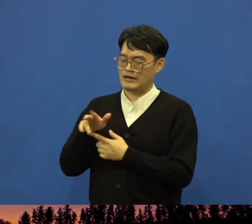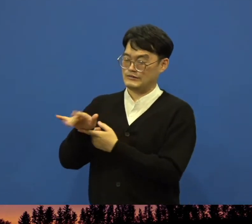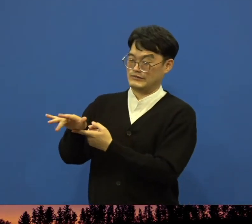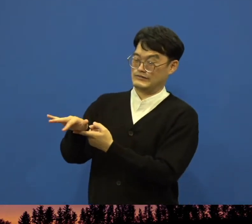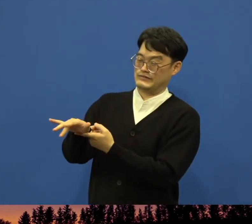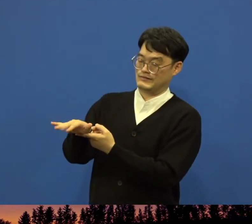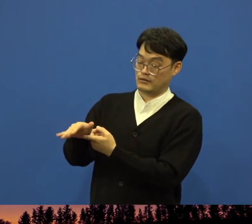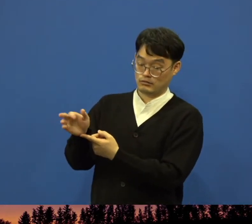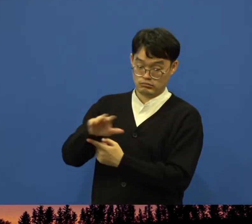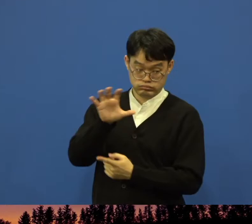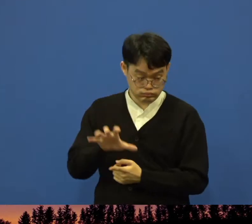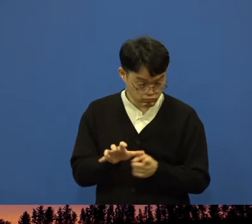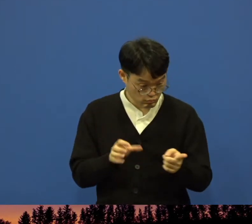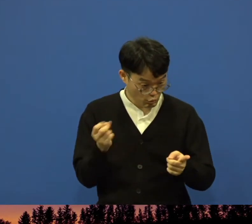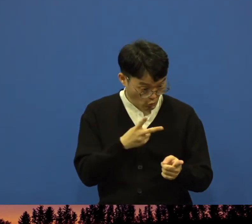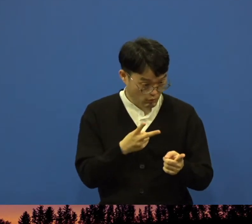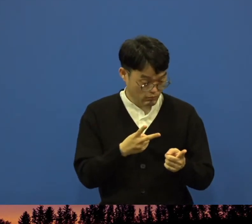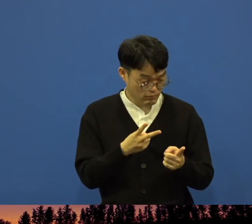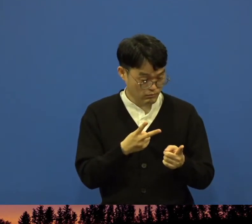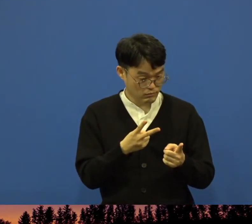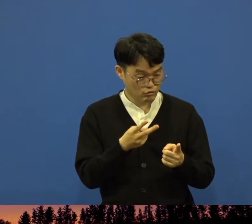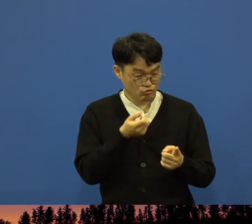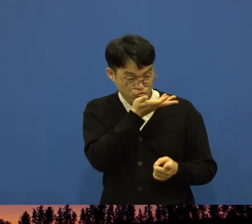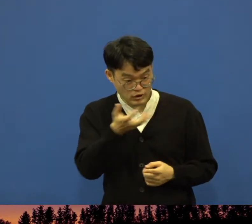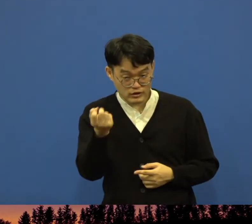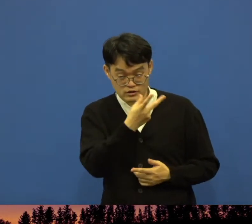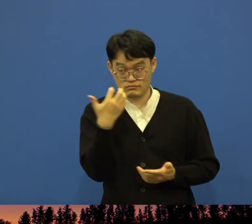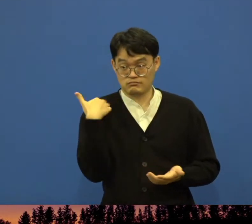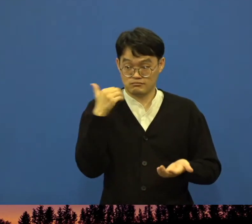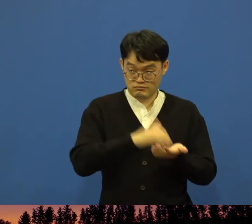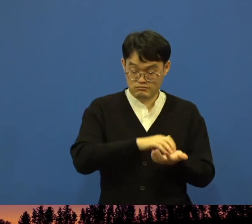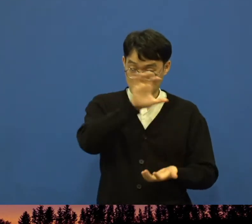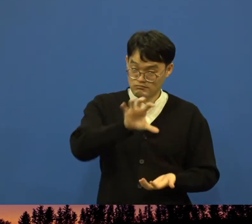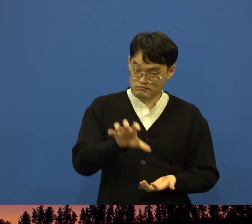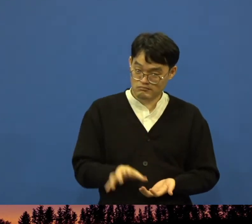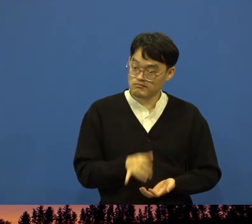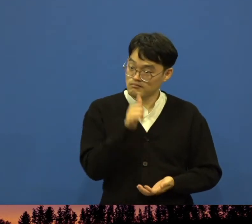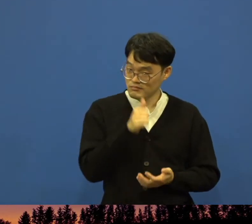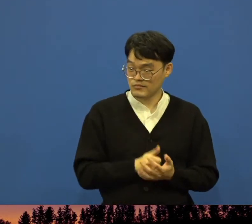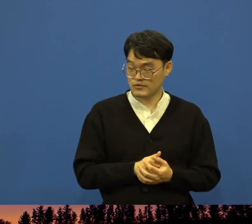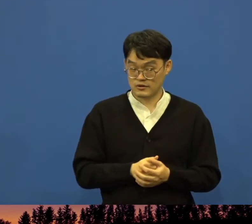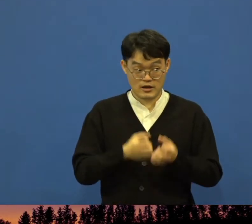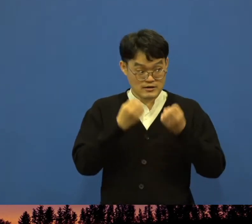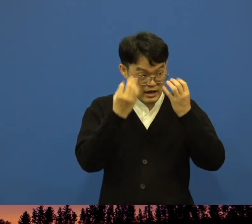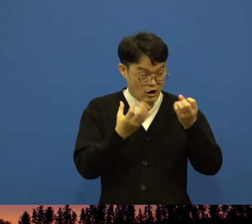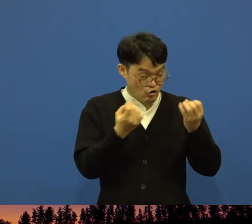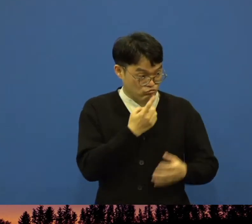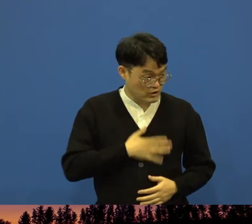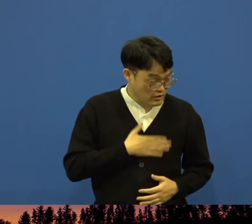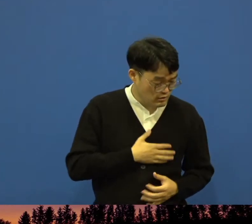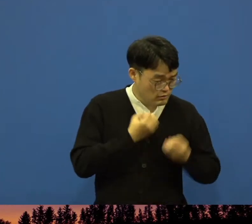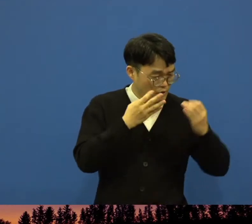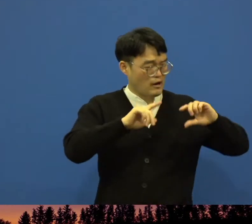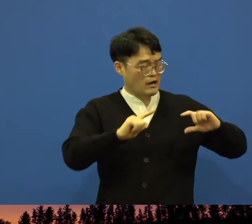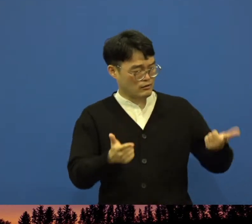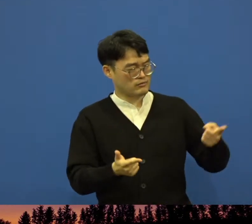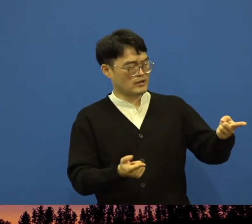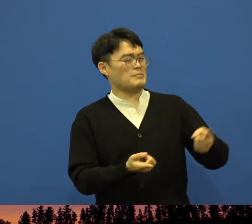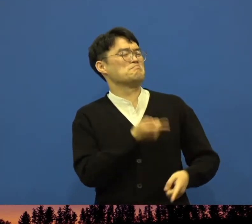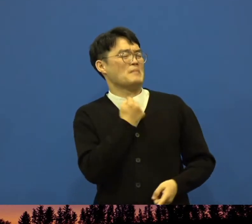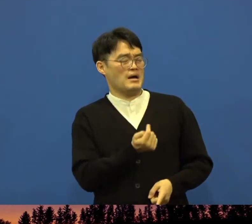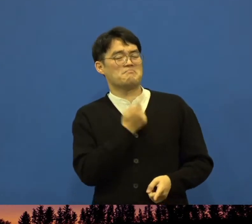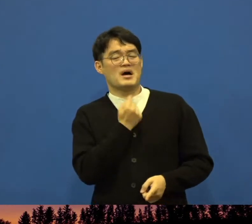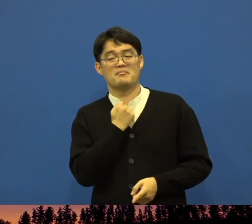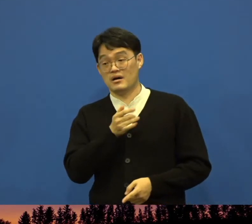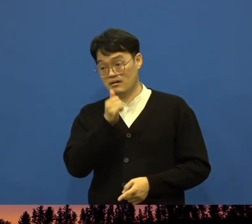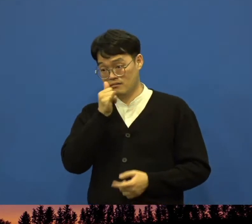거죠. 아름다움을 아무리 추구해도 만족이 없고, 새 것처럼 보이는데 새 것도 아니고. 그래서 1장 10절에는 이렇게 무엇을